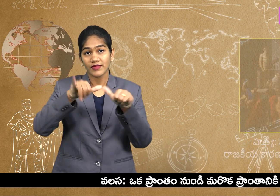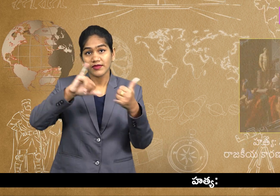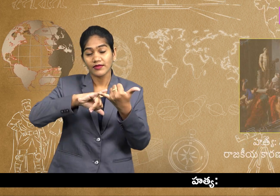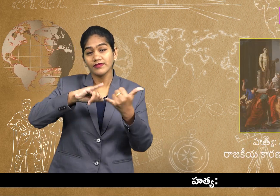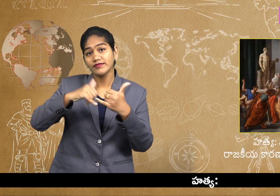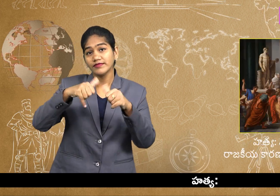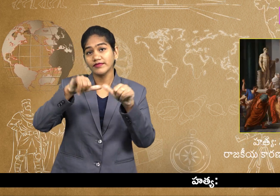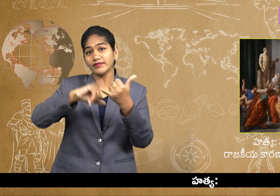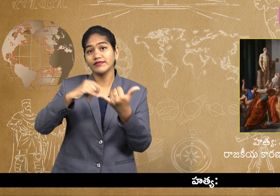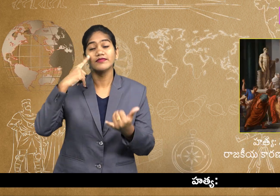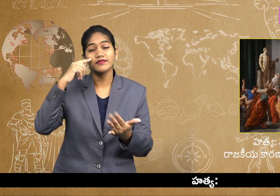హత్య,